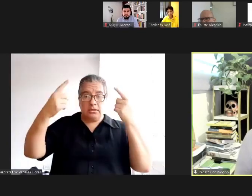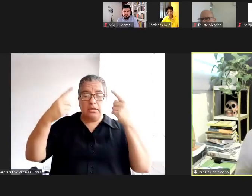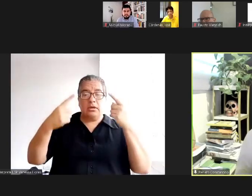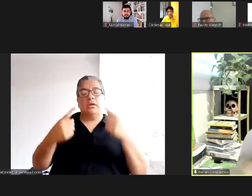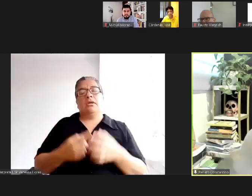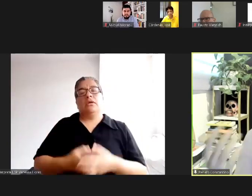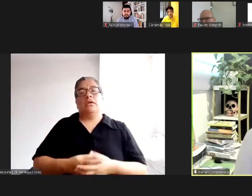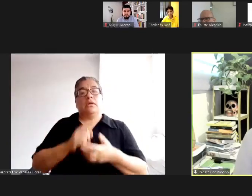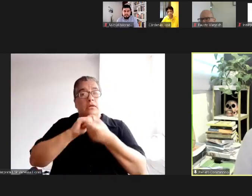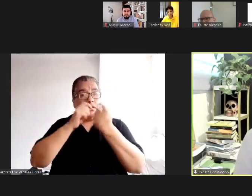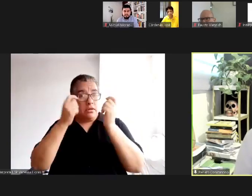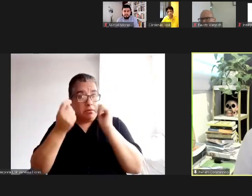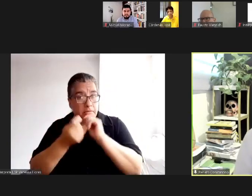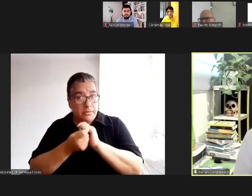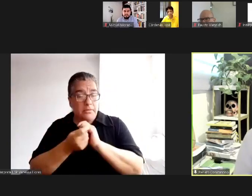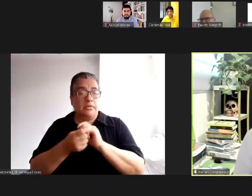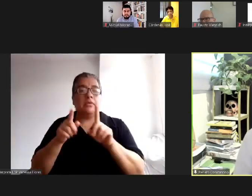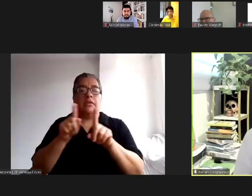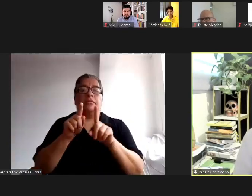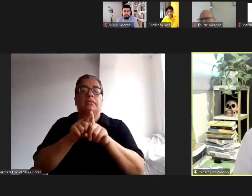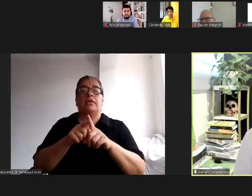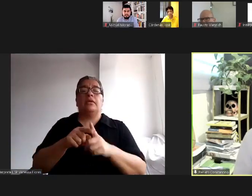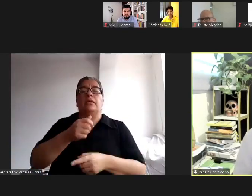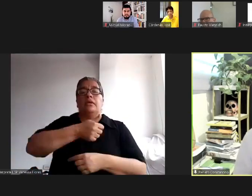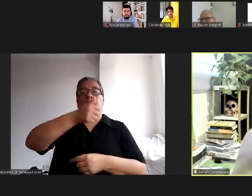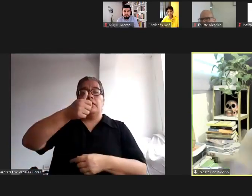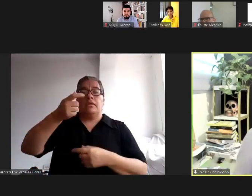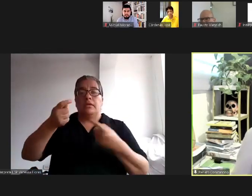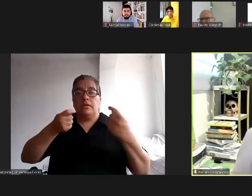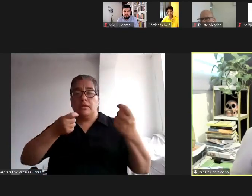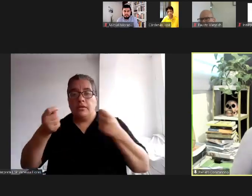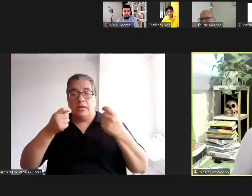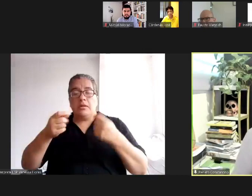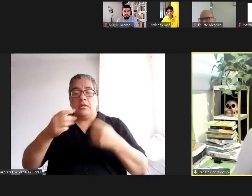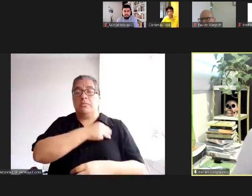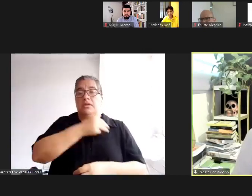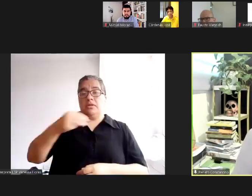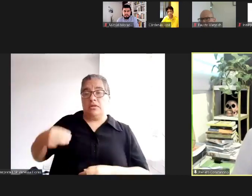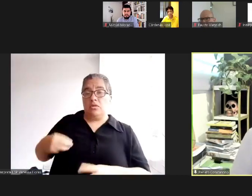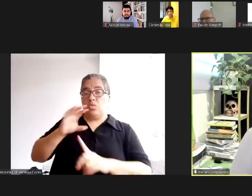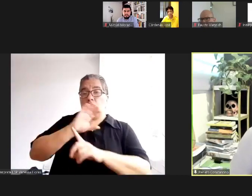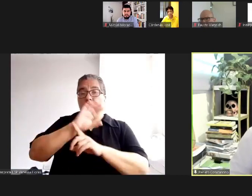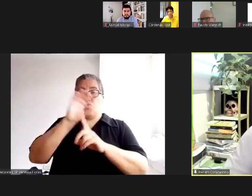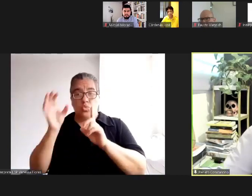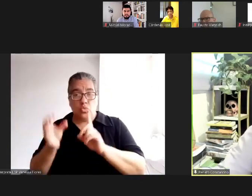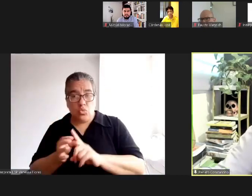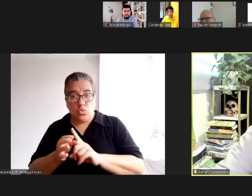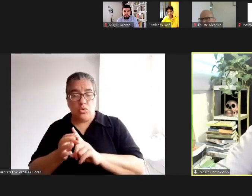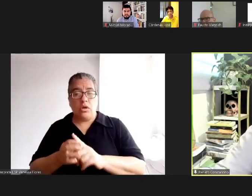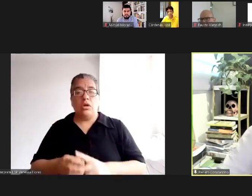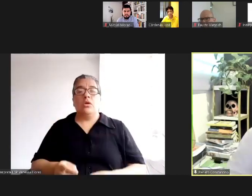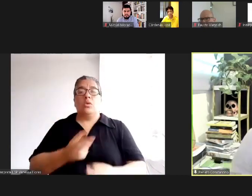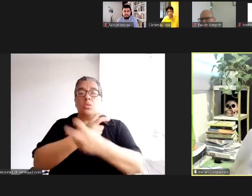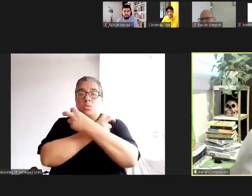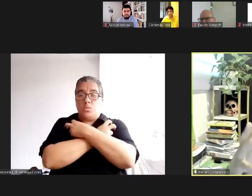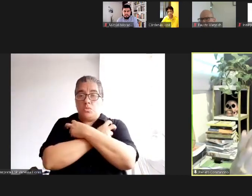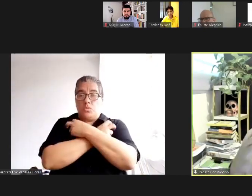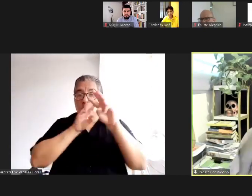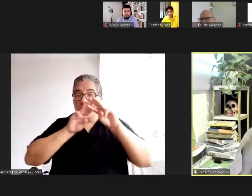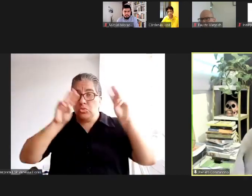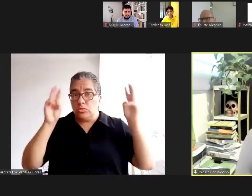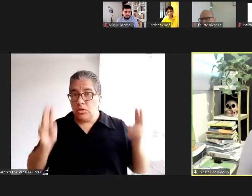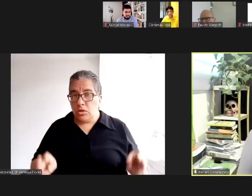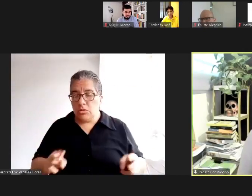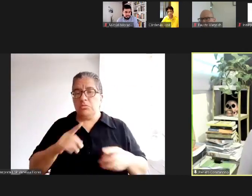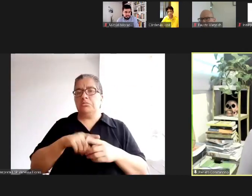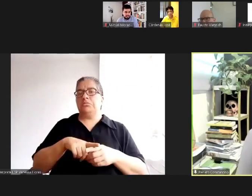Las direcciones regionales también del Ministerio de Cultura, los museos, de tal manera que no terminemos pensando